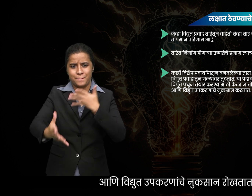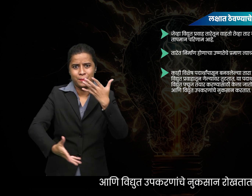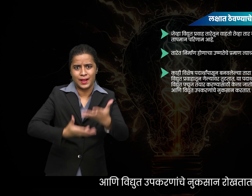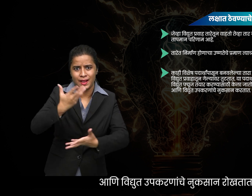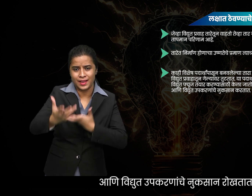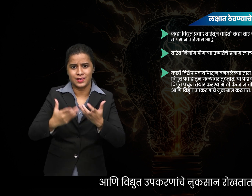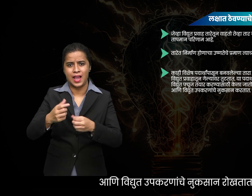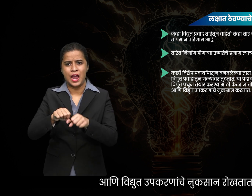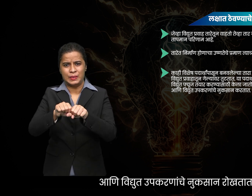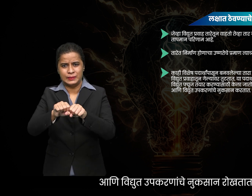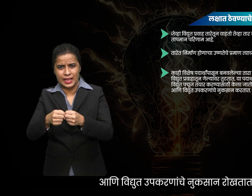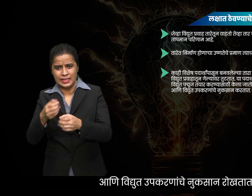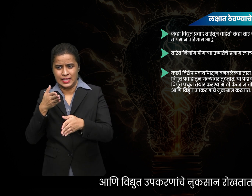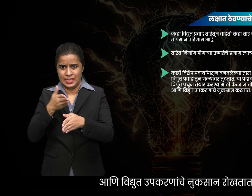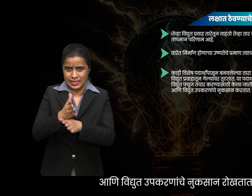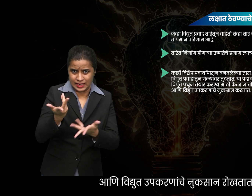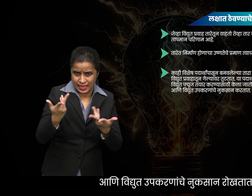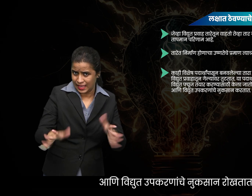नुकसान रोखतो.